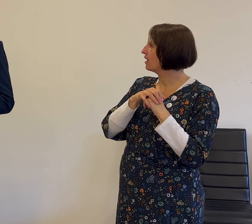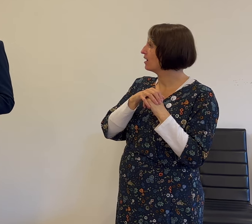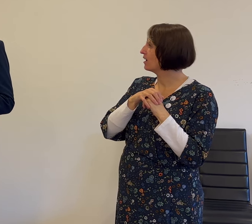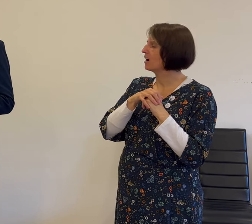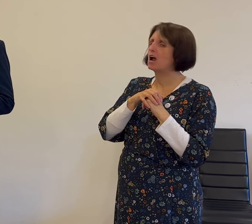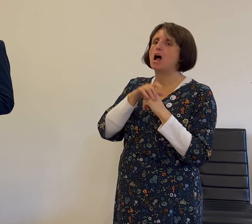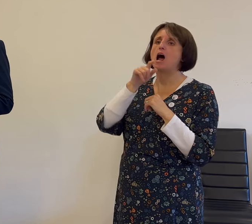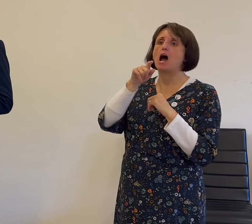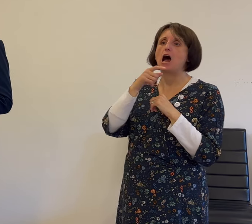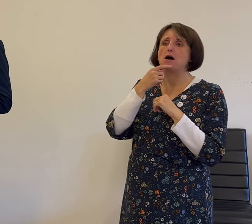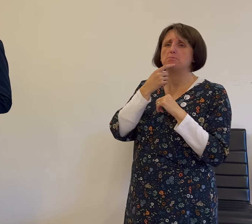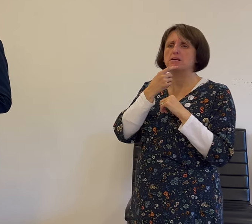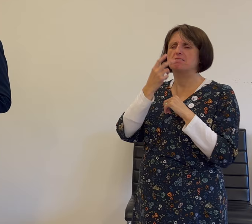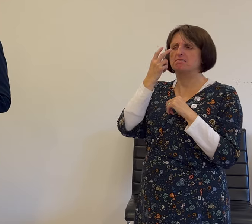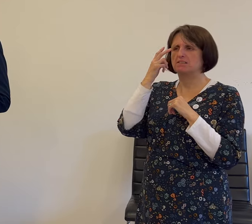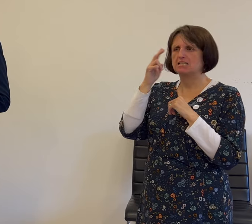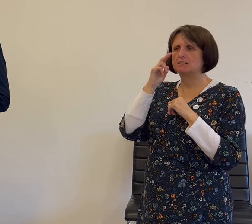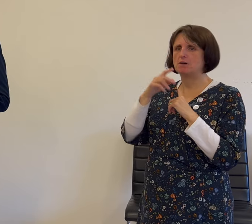jeho syn Jonatan.